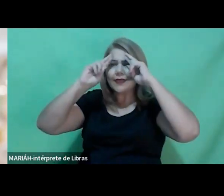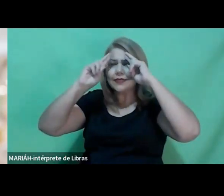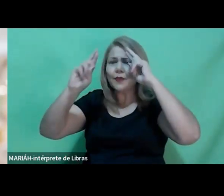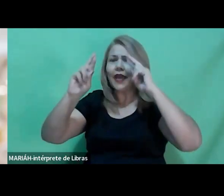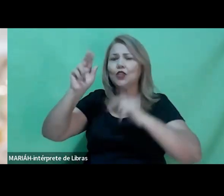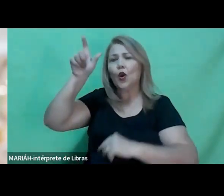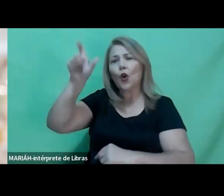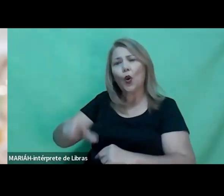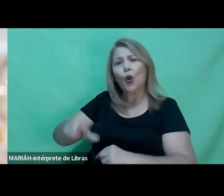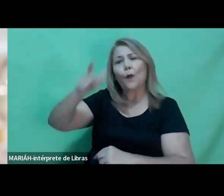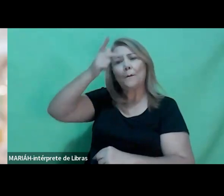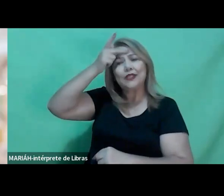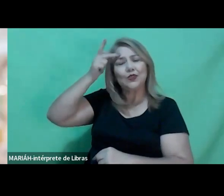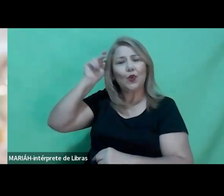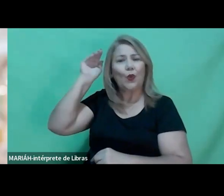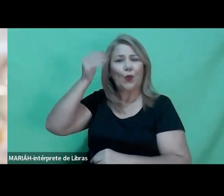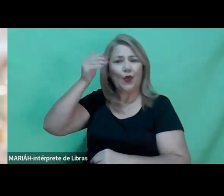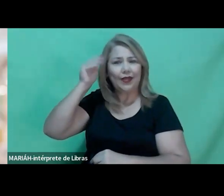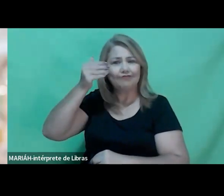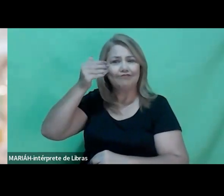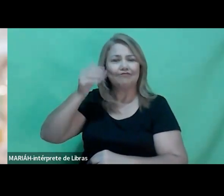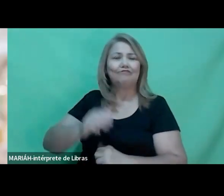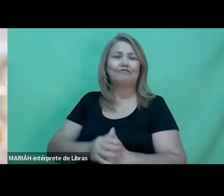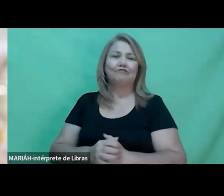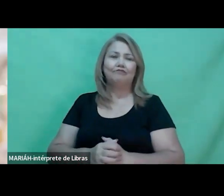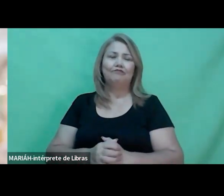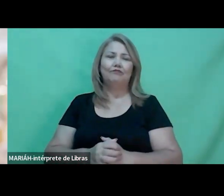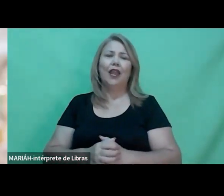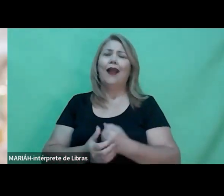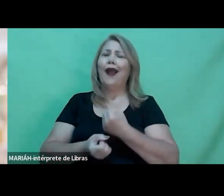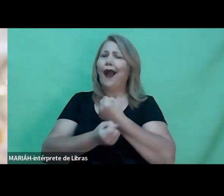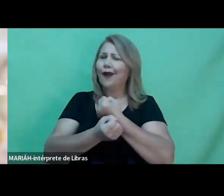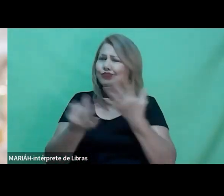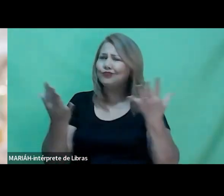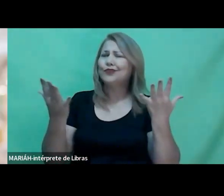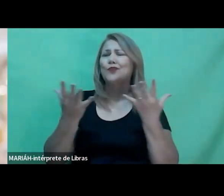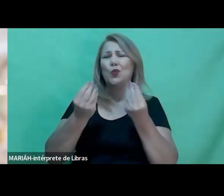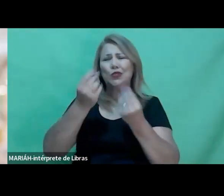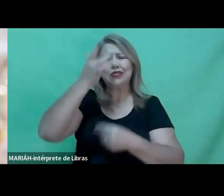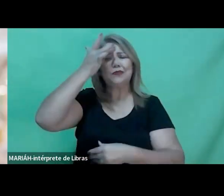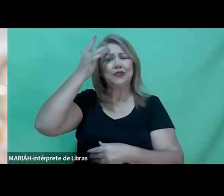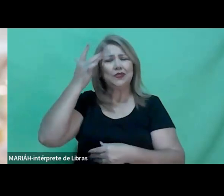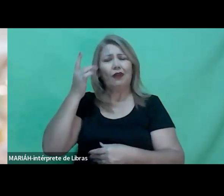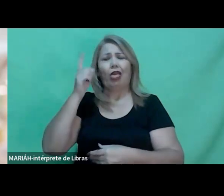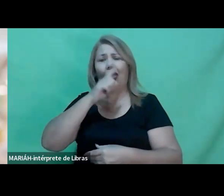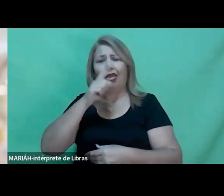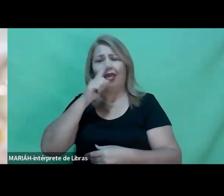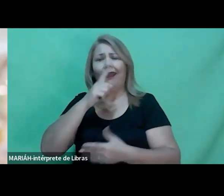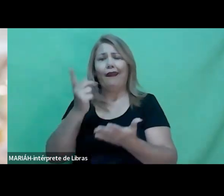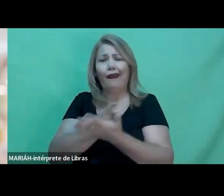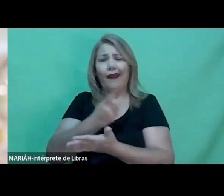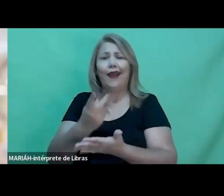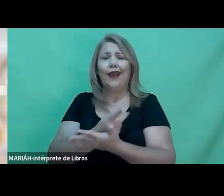sordociega es aquí donde muchos cometen el error de decir decir por ejemplo eh a la